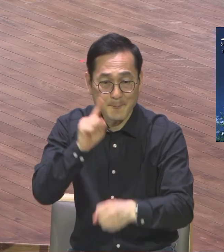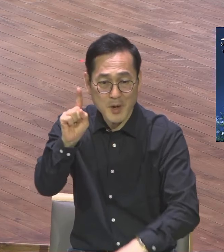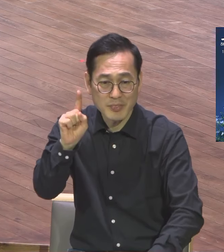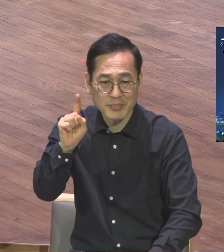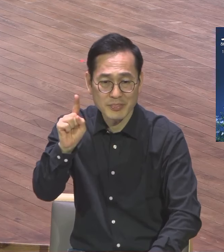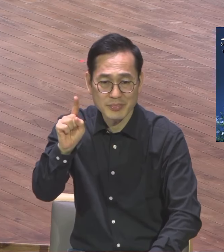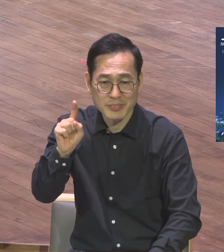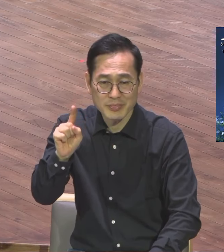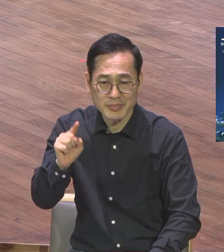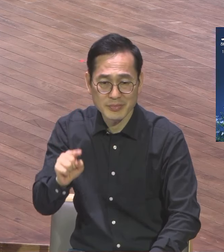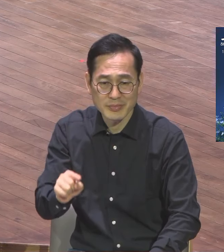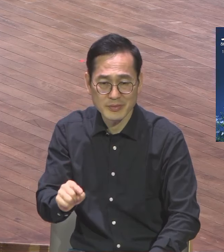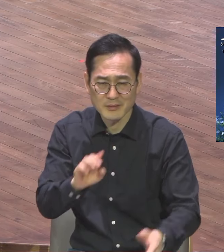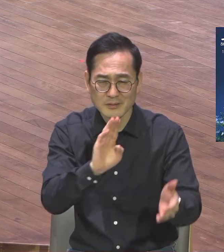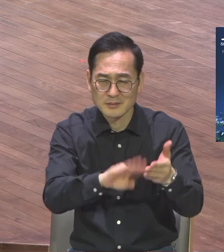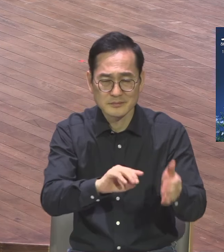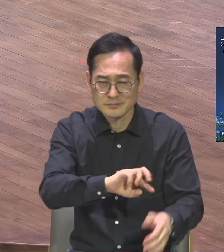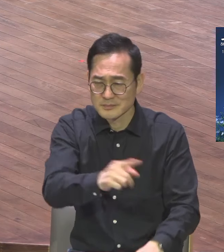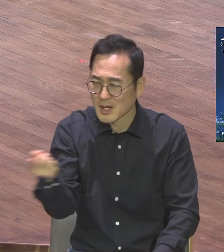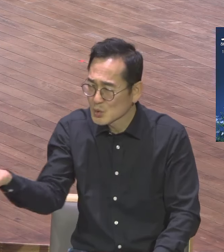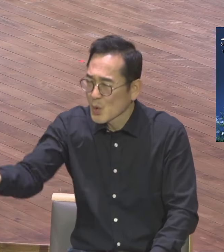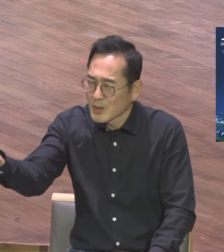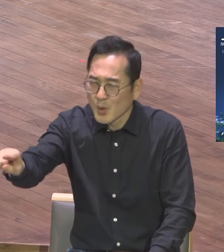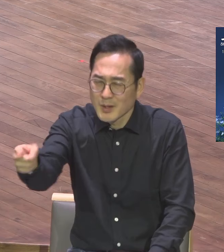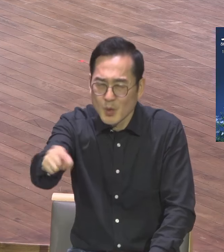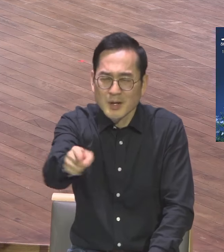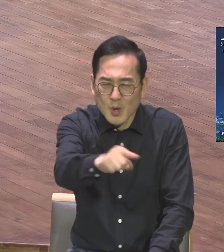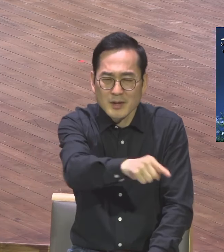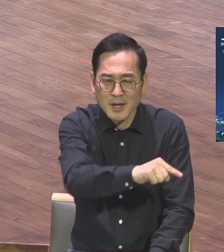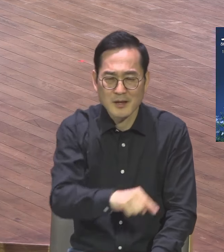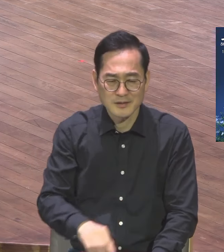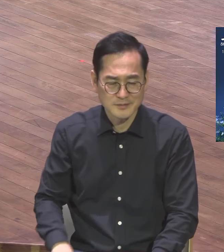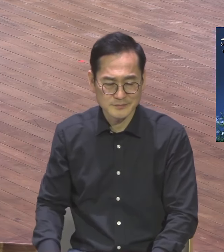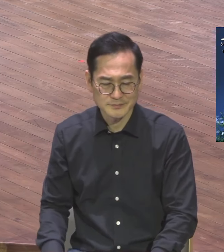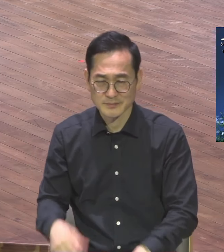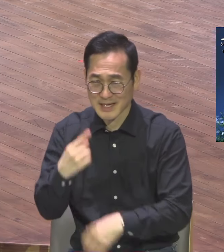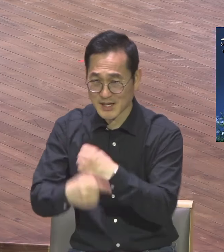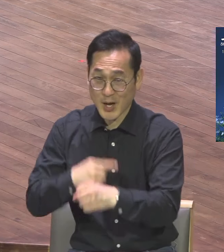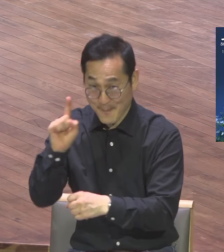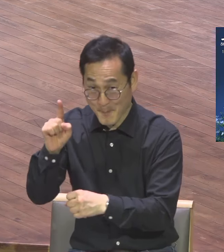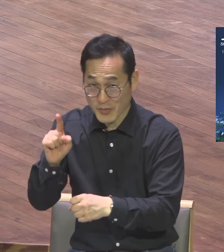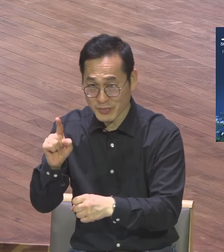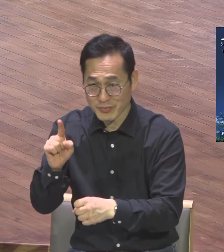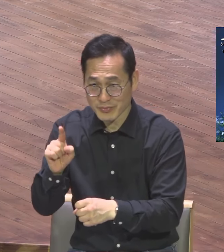많아가지고. 1년에 한 번 하면 얼마나 준비가 얼마나 신나겠어요. 얼마나 1년에 한 번 하니까.